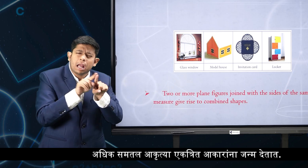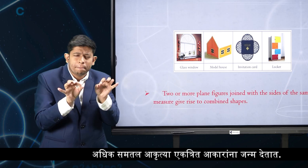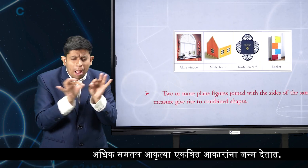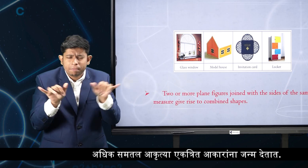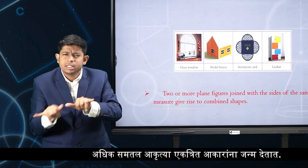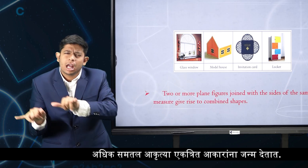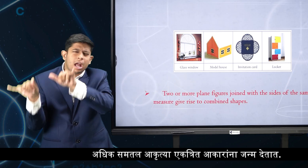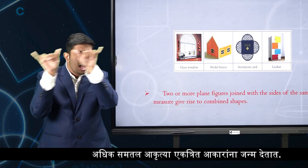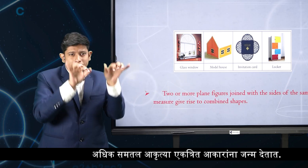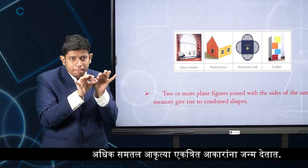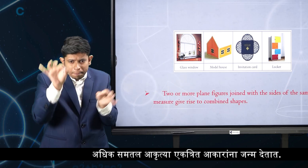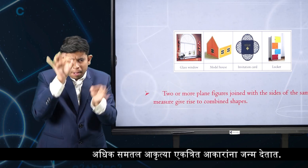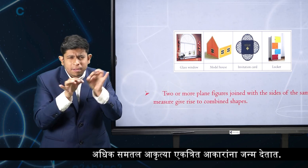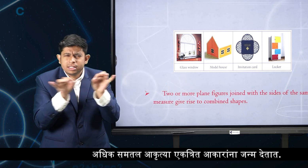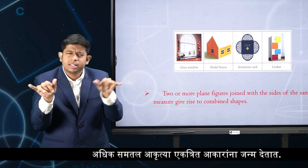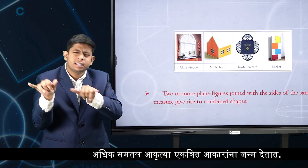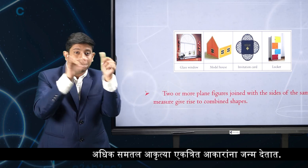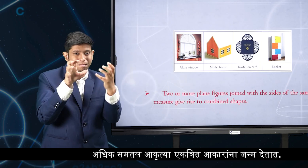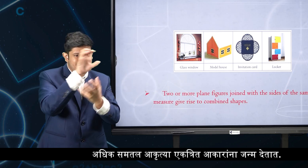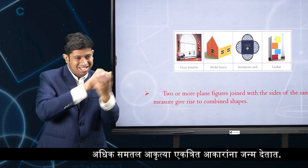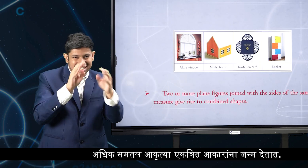आकृत्या एकत्रित आकारांना जन्म देतात.